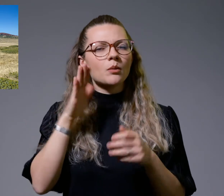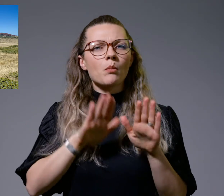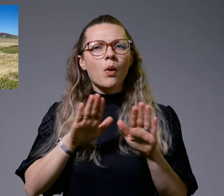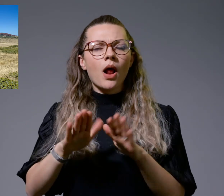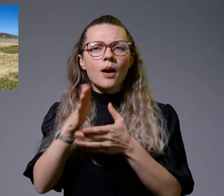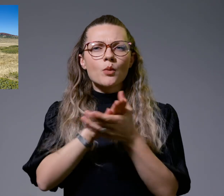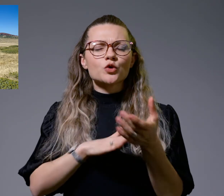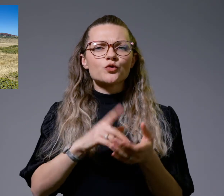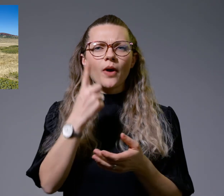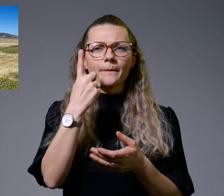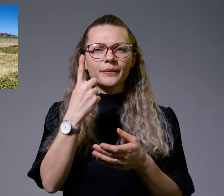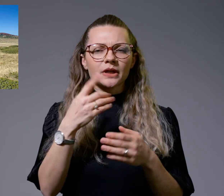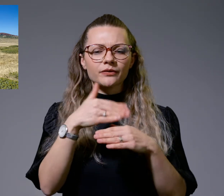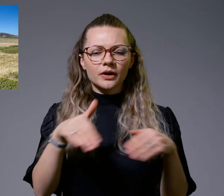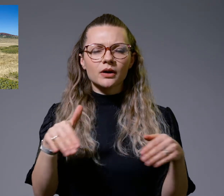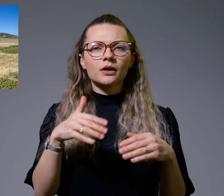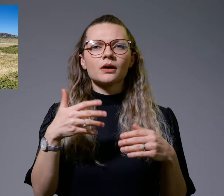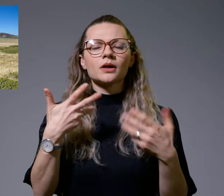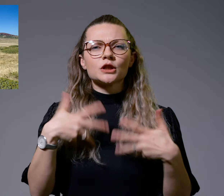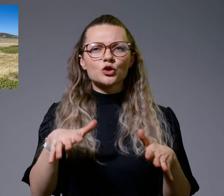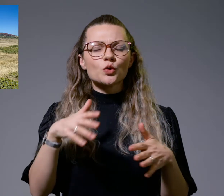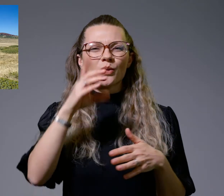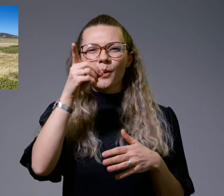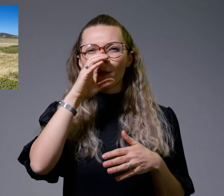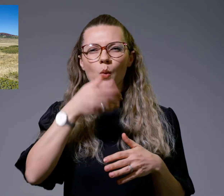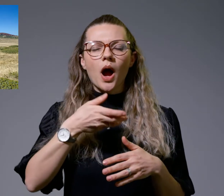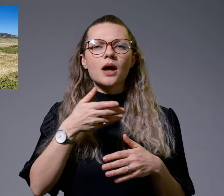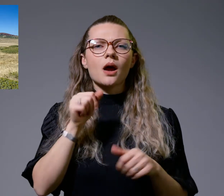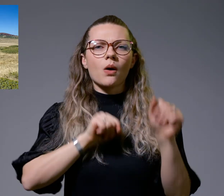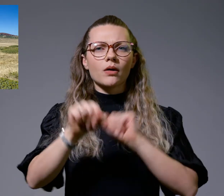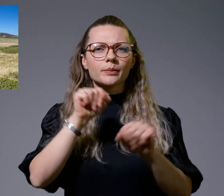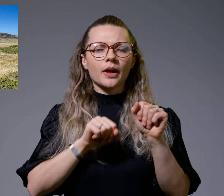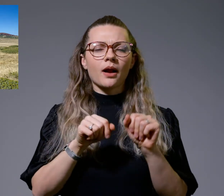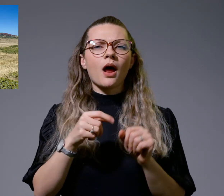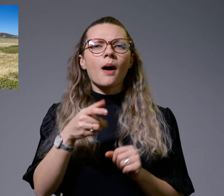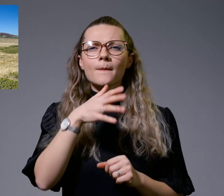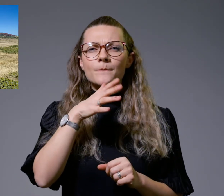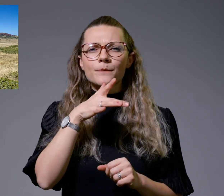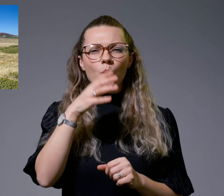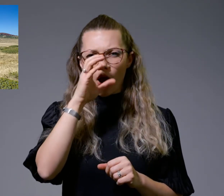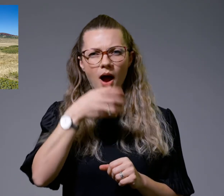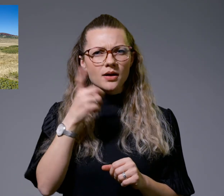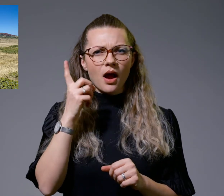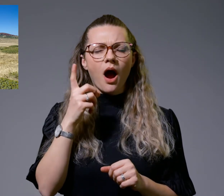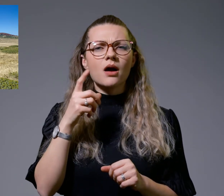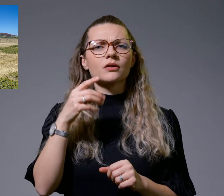првите позиции на бугарската одбрана. Бугарската војска со контранапади